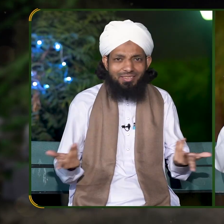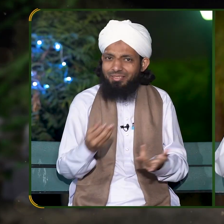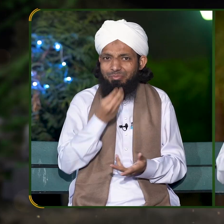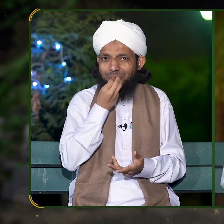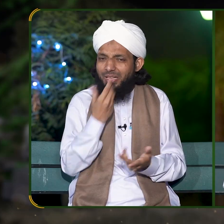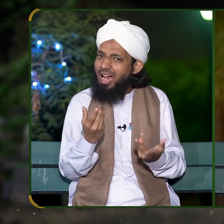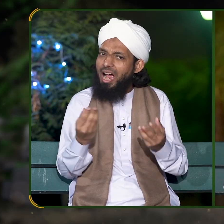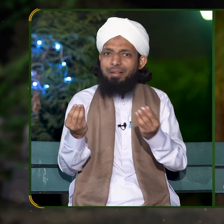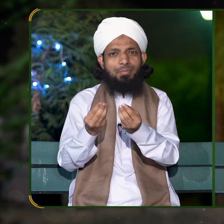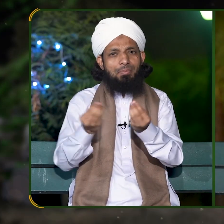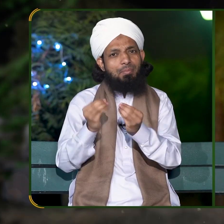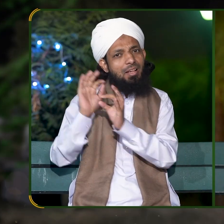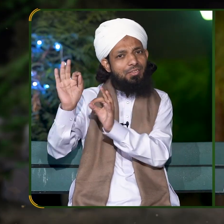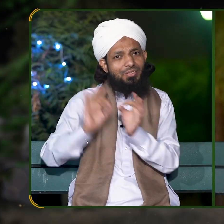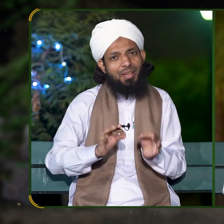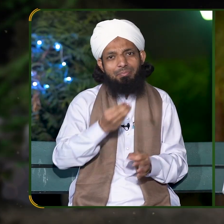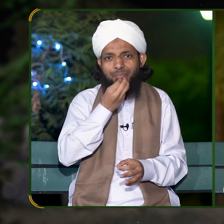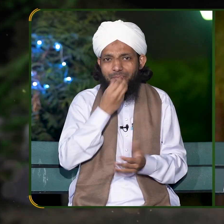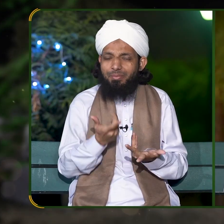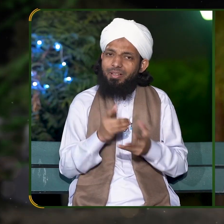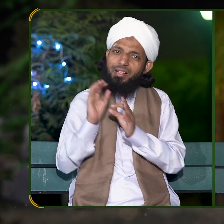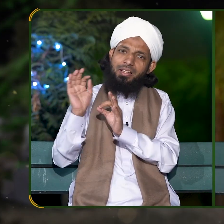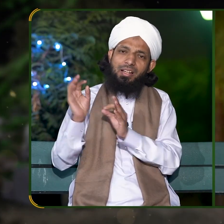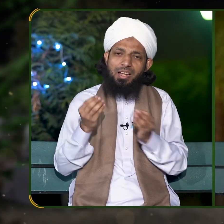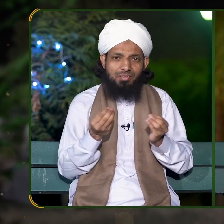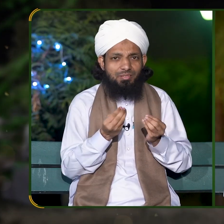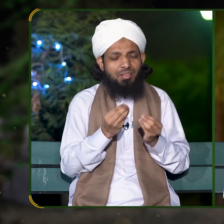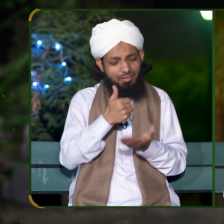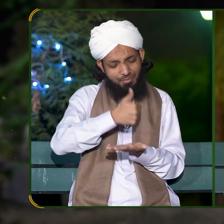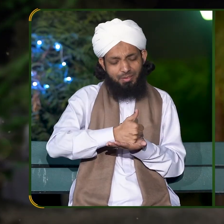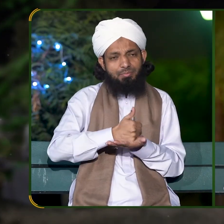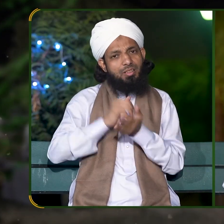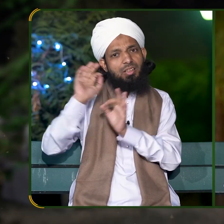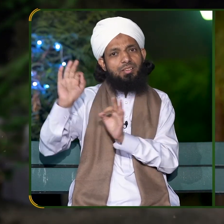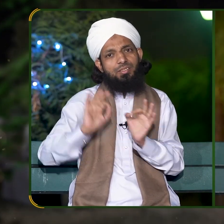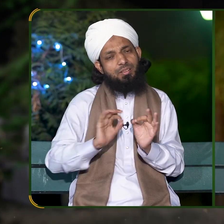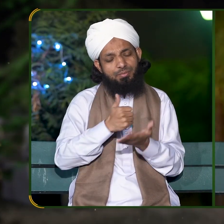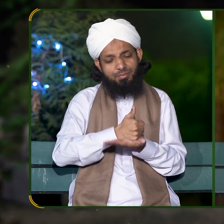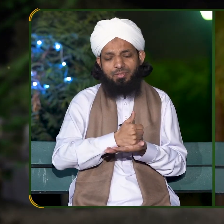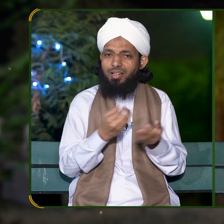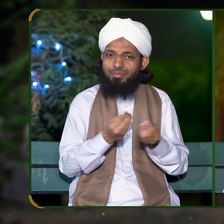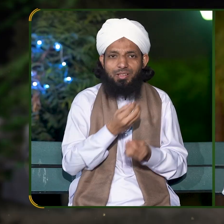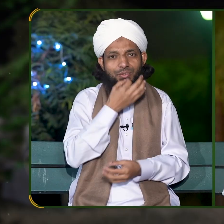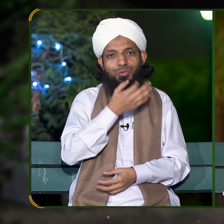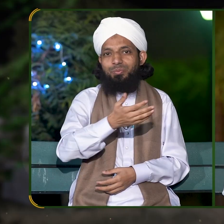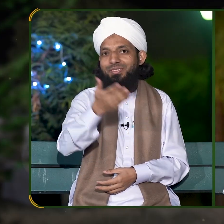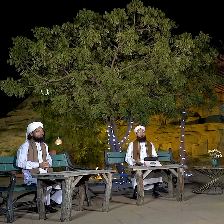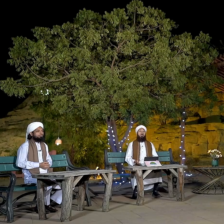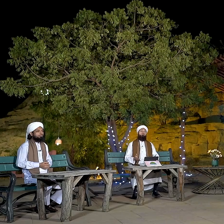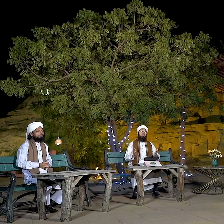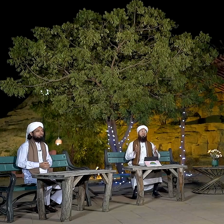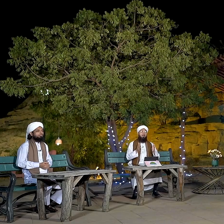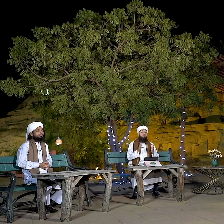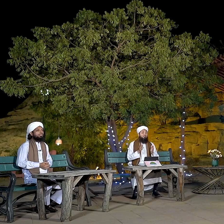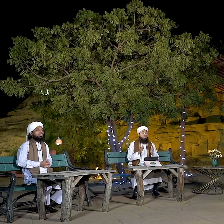کوئی عام آدمی کھاتا ہے، اور اسی طرح بیٹھتا ہوں جیسے کوئی عام آدمی بیٹھتا ہے۔ سبحان اللہ، سبحان اللہ۔ یہ